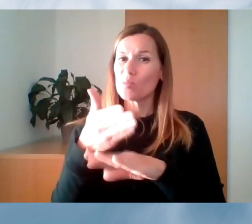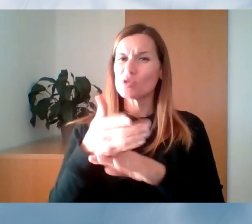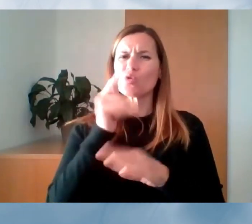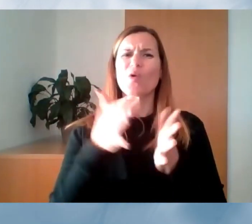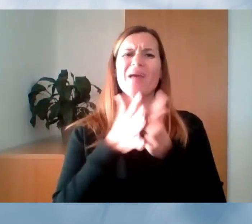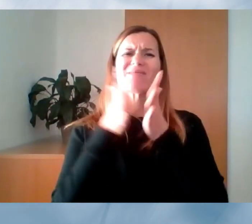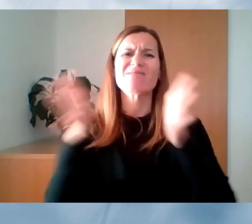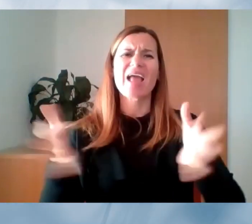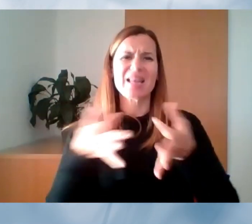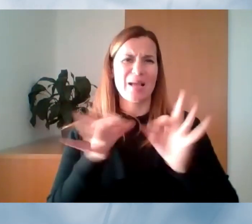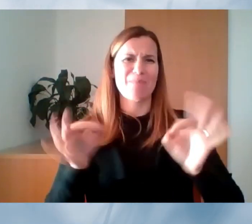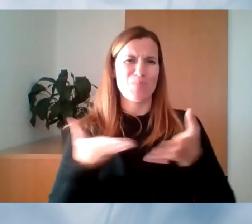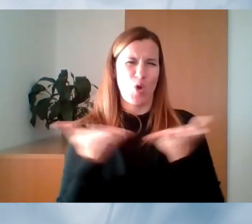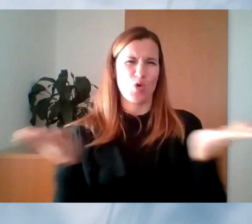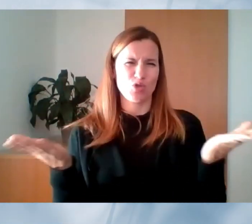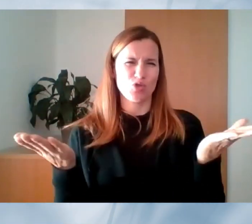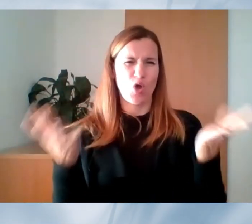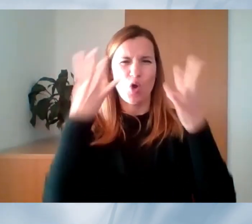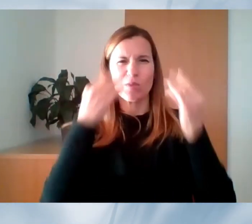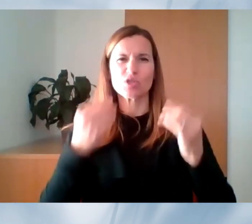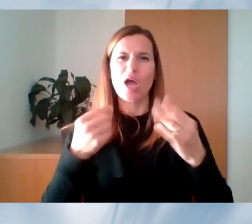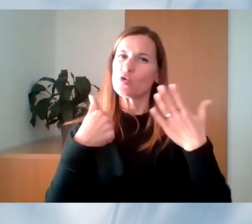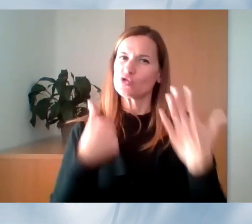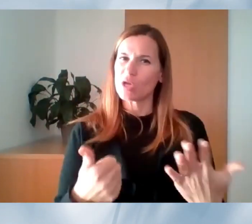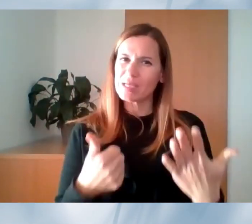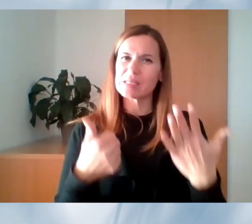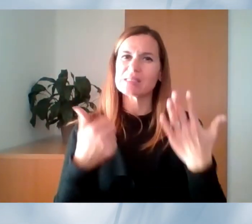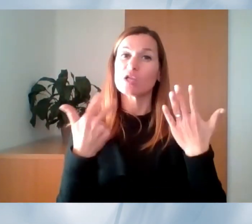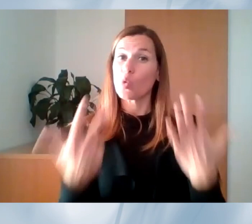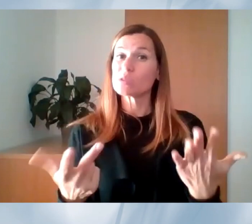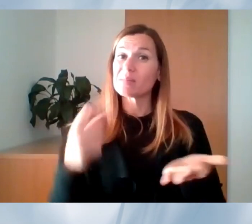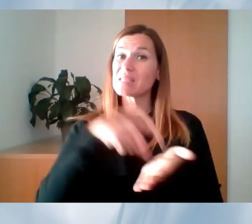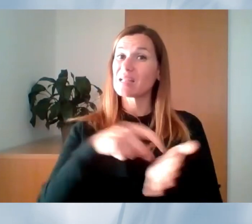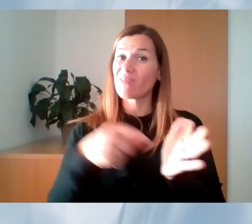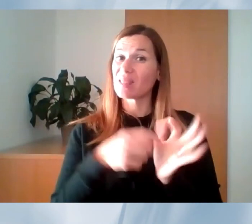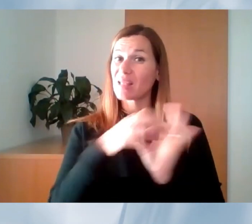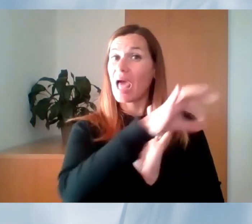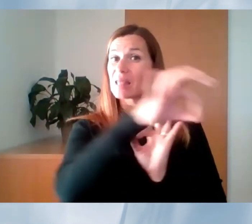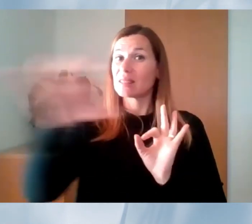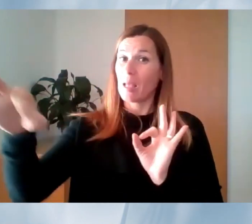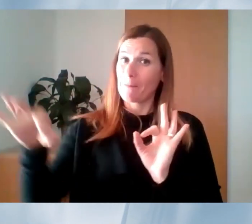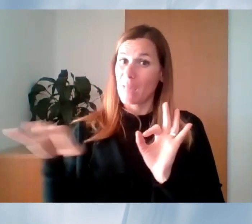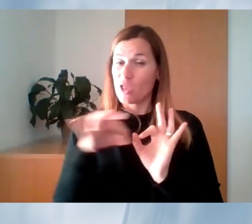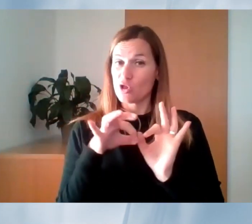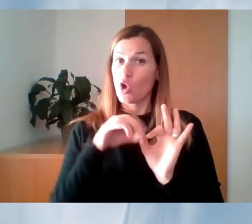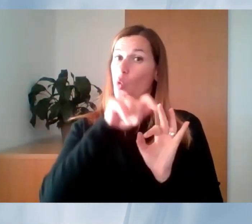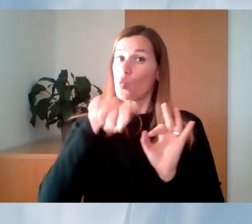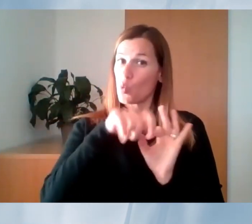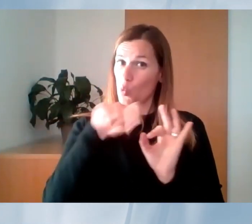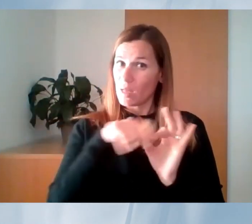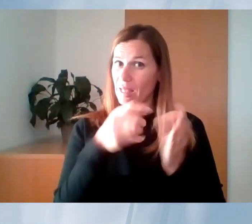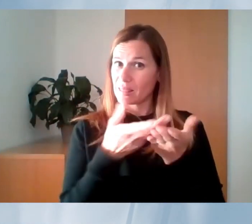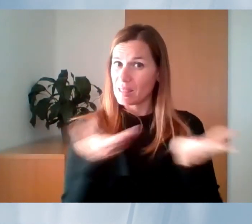kaj. To je velik prostor. Ponovadi tam nekje 60-80 kvadratnih metrov ta